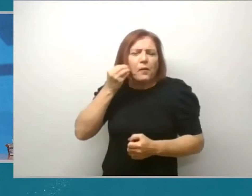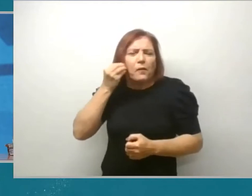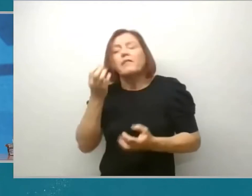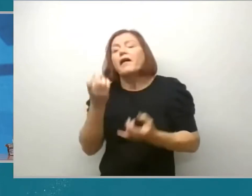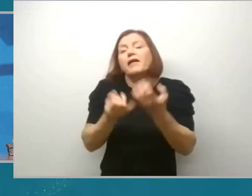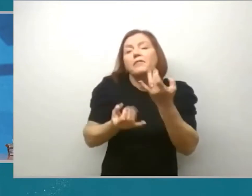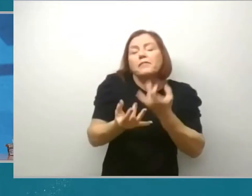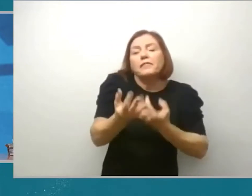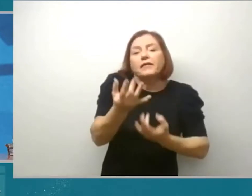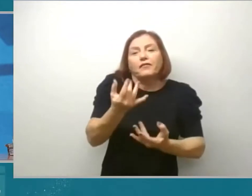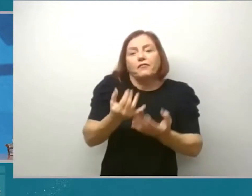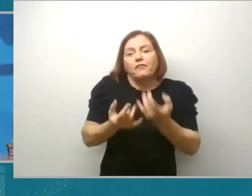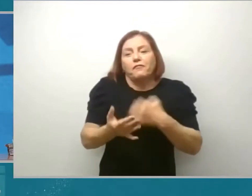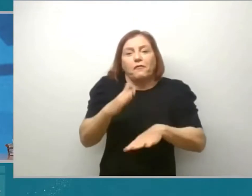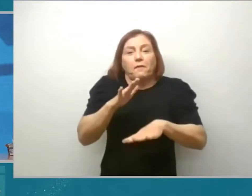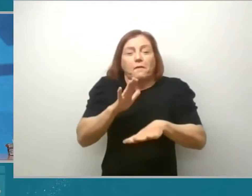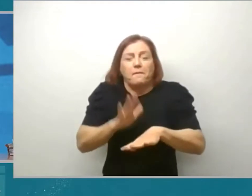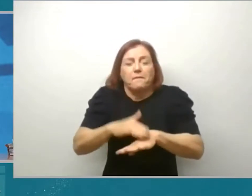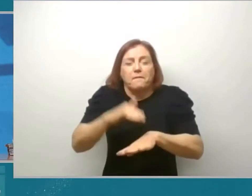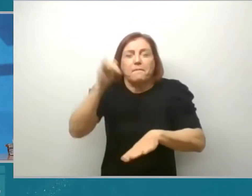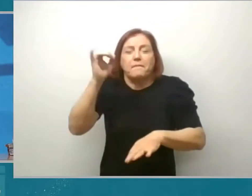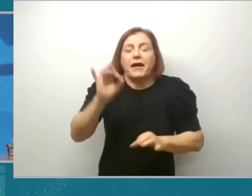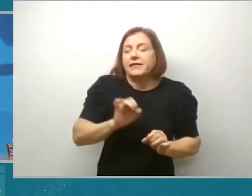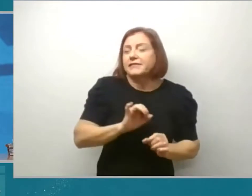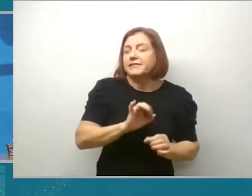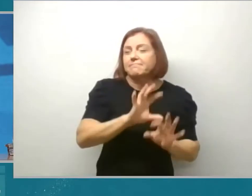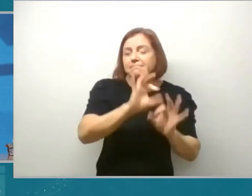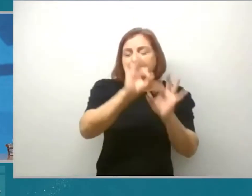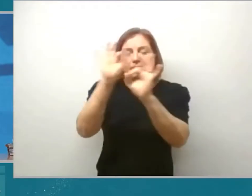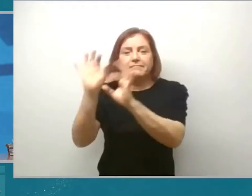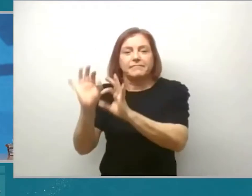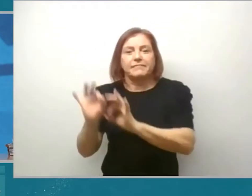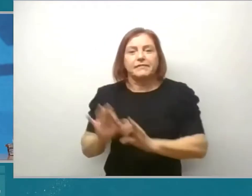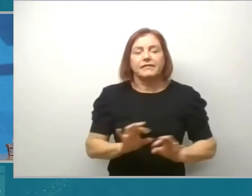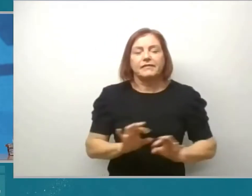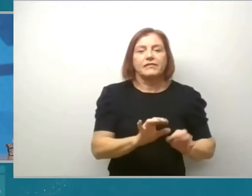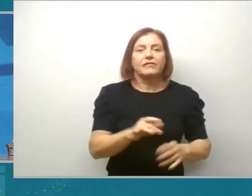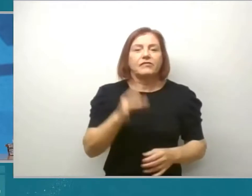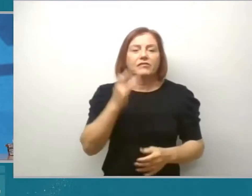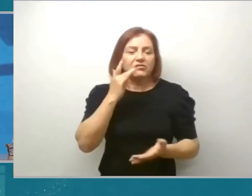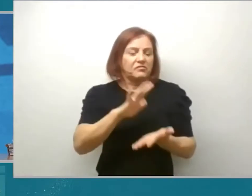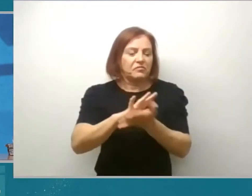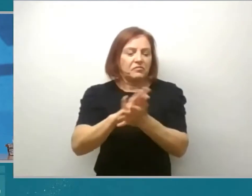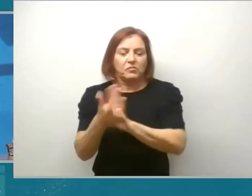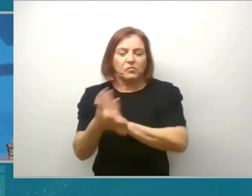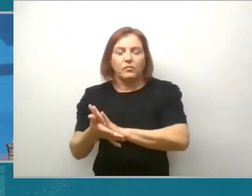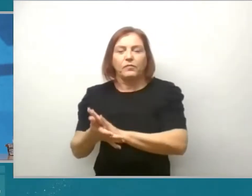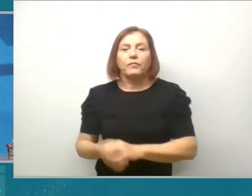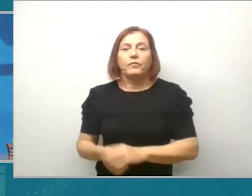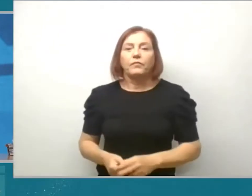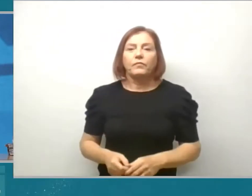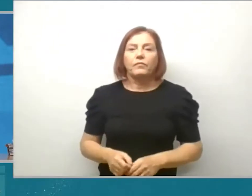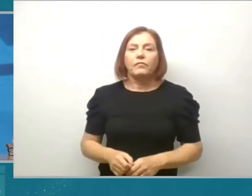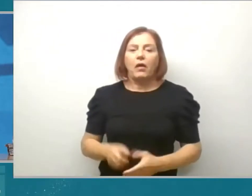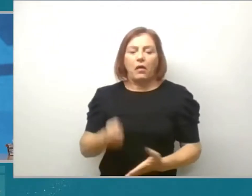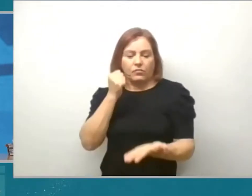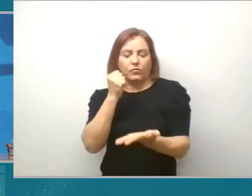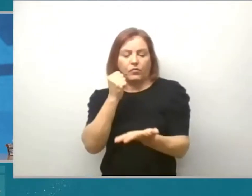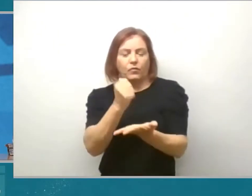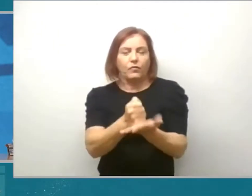preciosa do que ouro perecível. Uma vez confirmado o valor da vossa